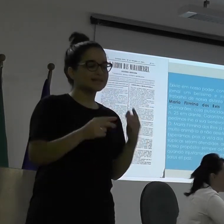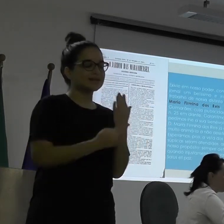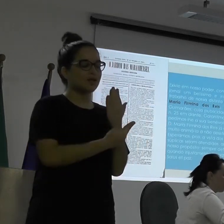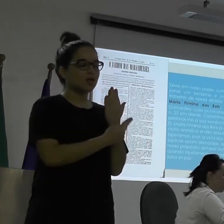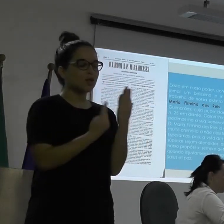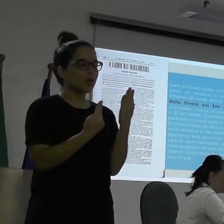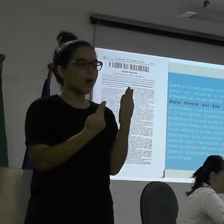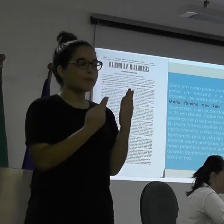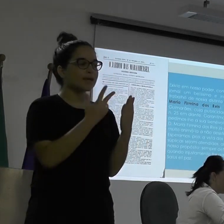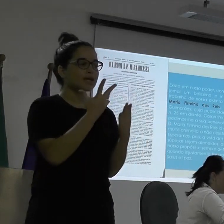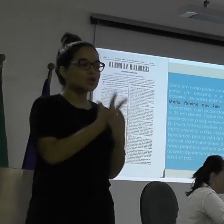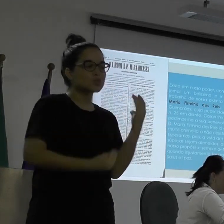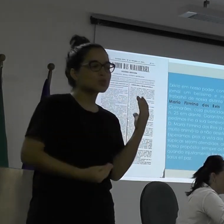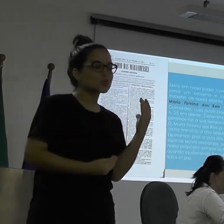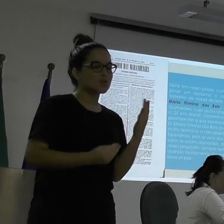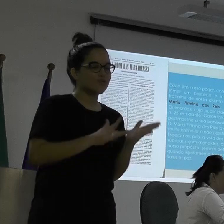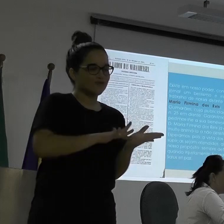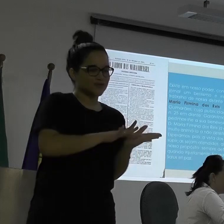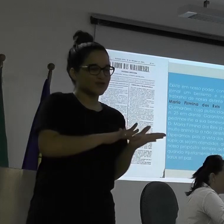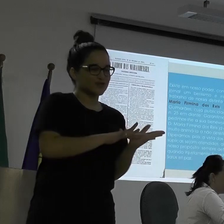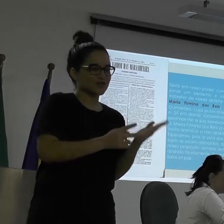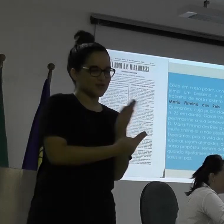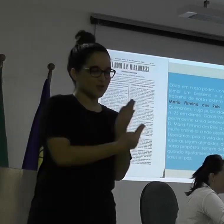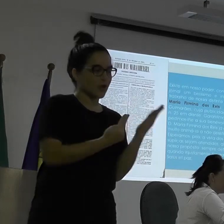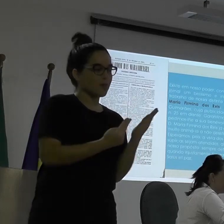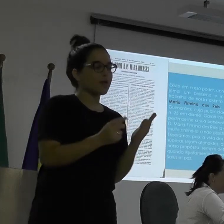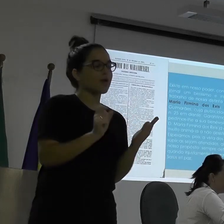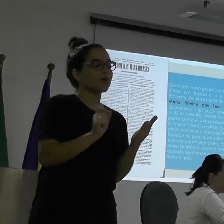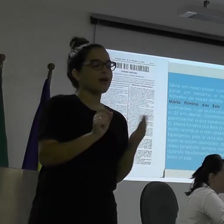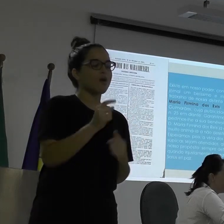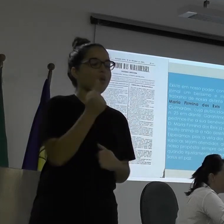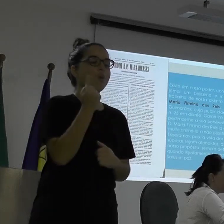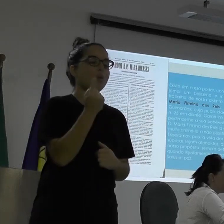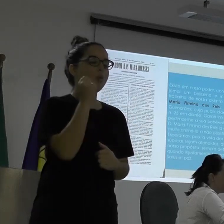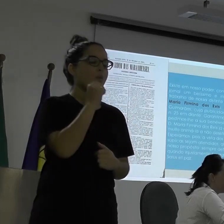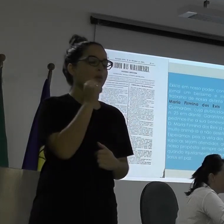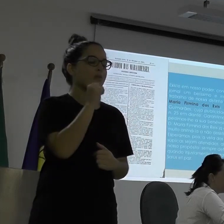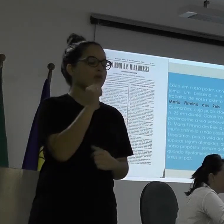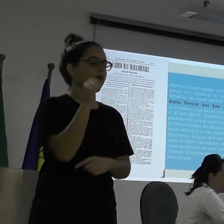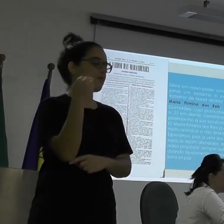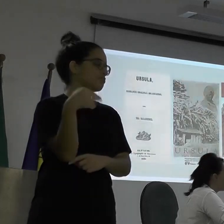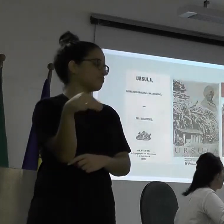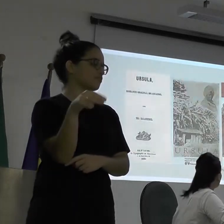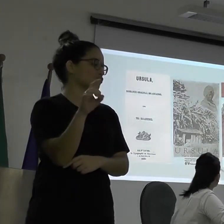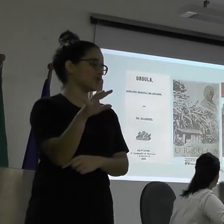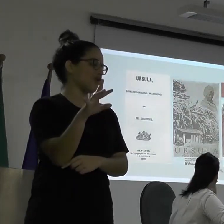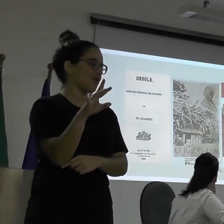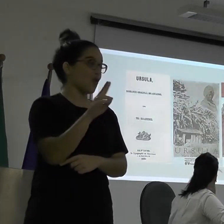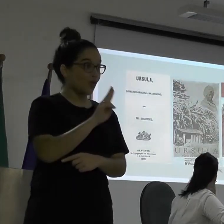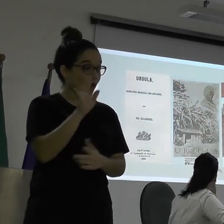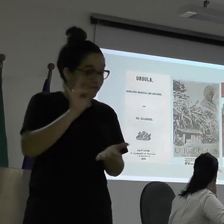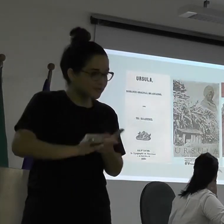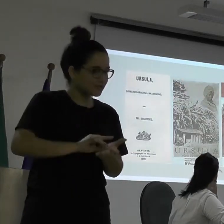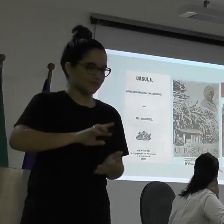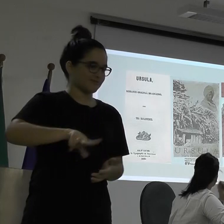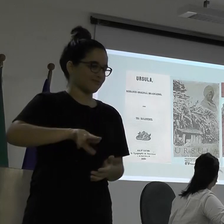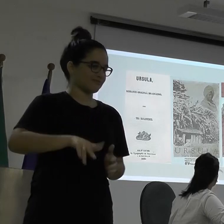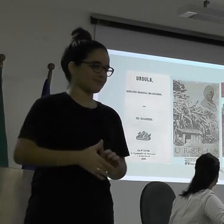Uma Maranhense. Essa obra conheceu duas novas edições. Pode passar.